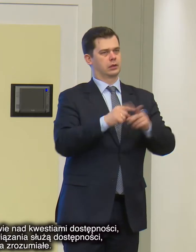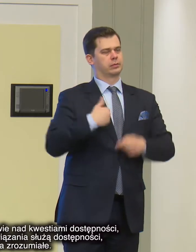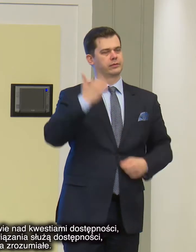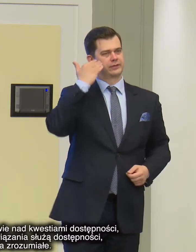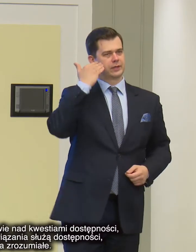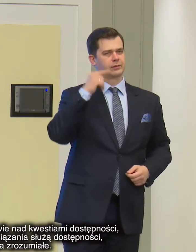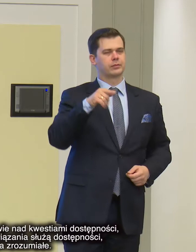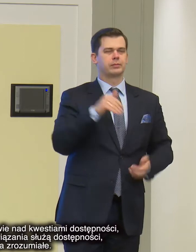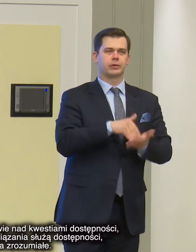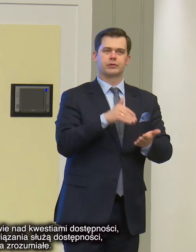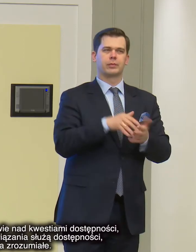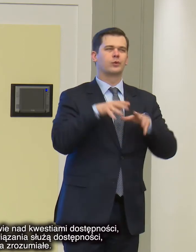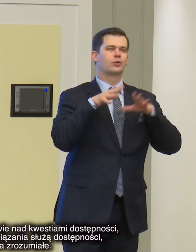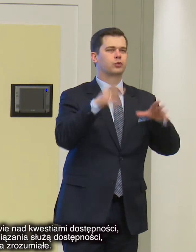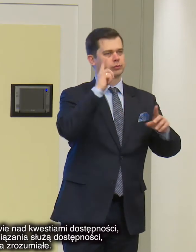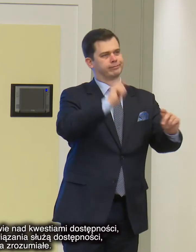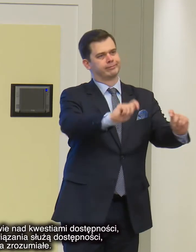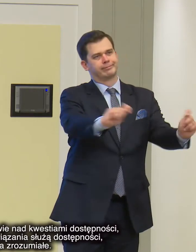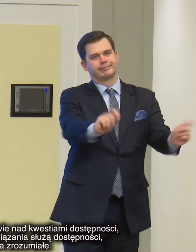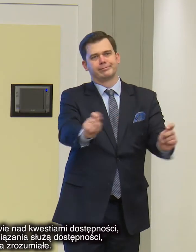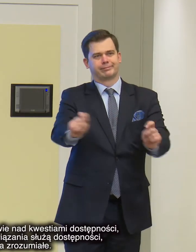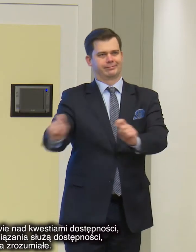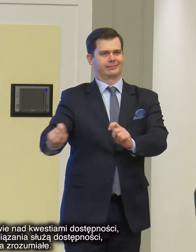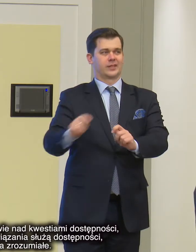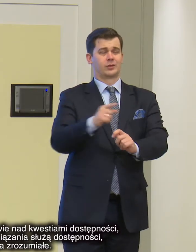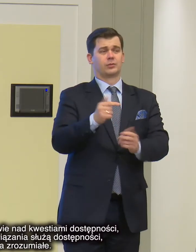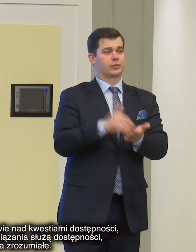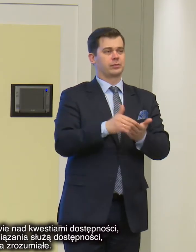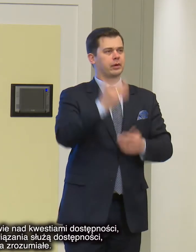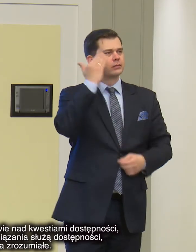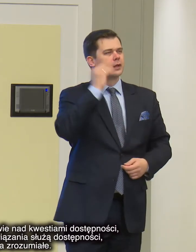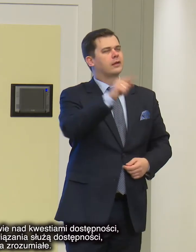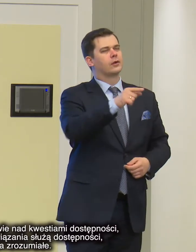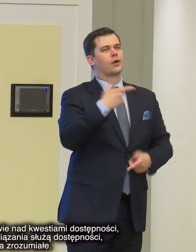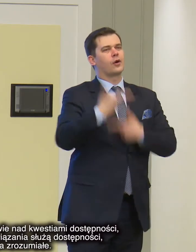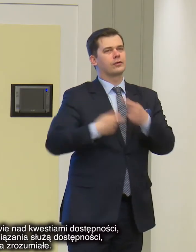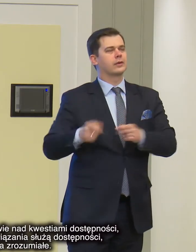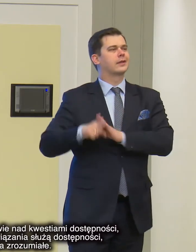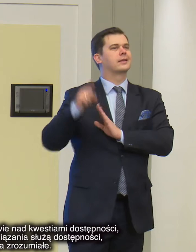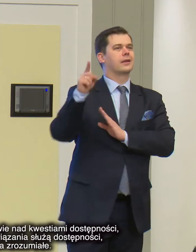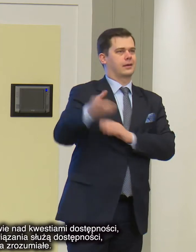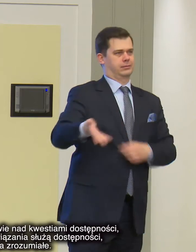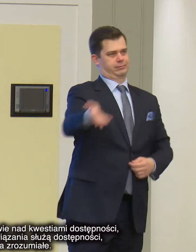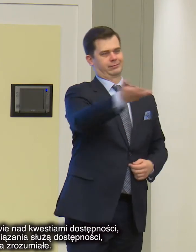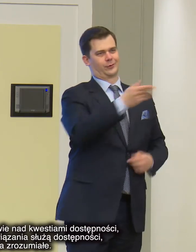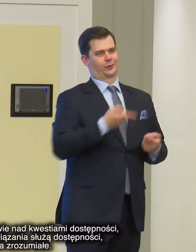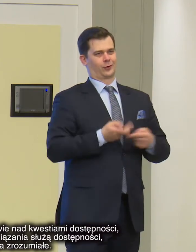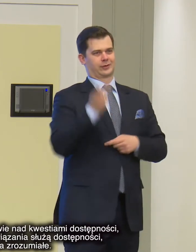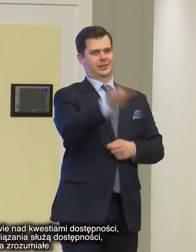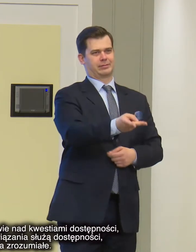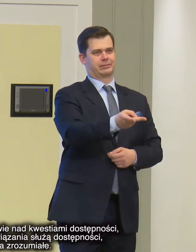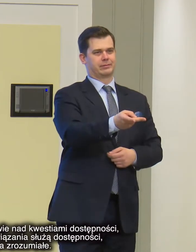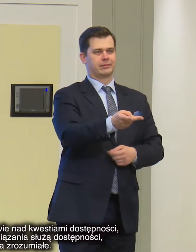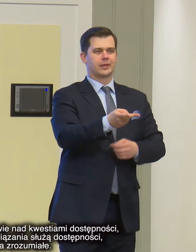bardzo często trzeba ludziom uświadamiać, że pewne rozwiązania służą dostępności, czasem z